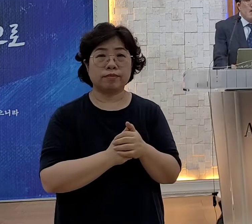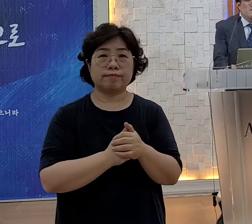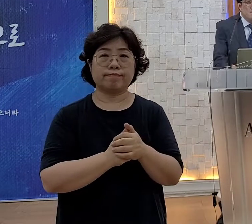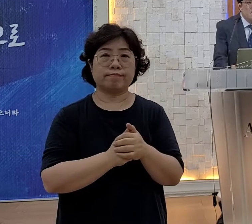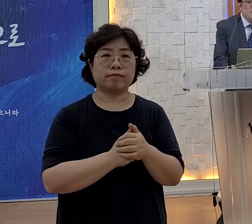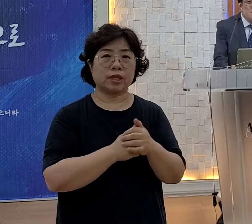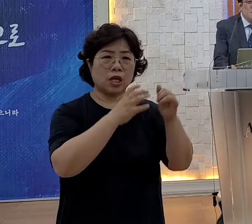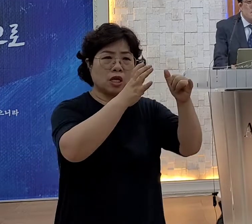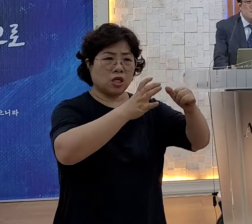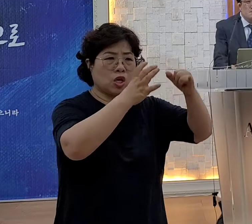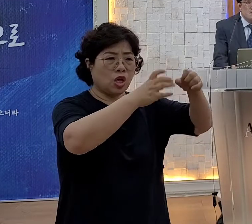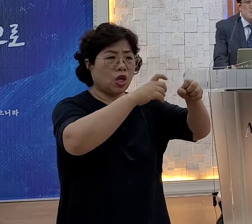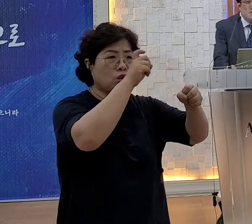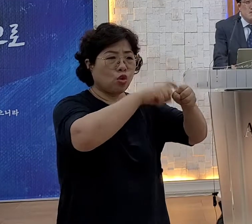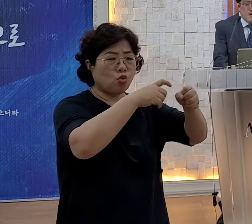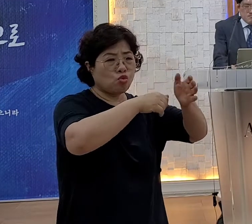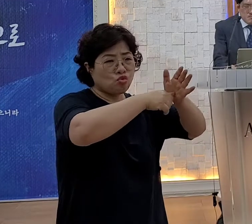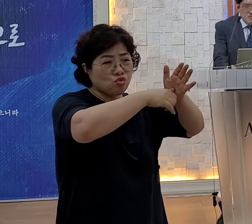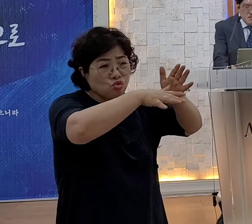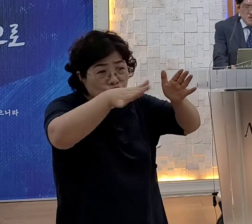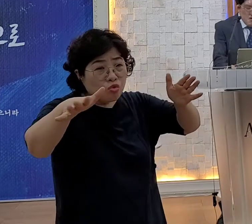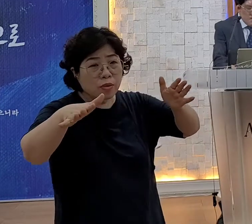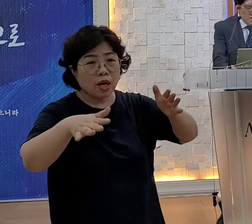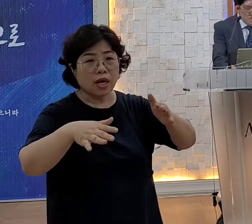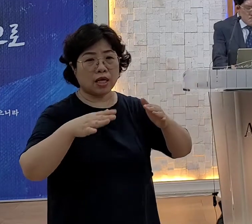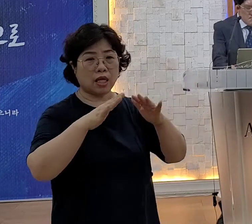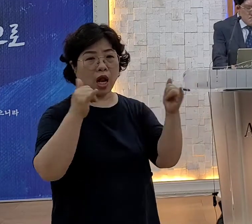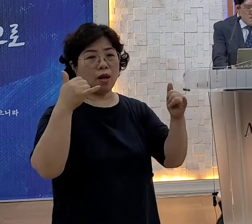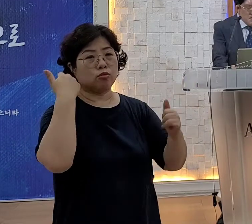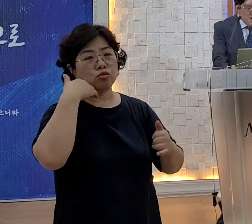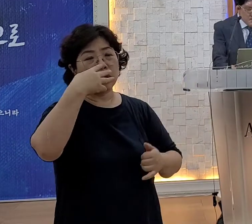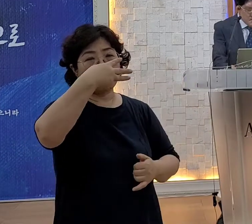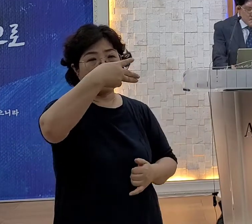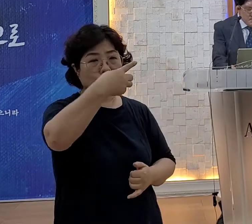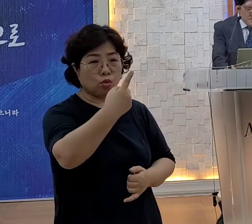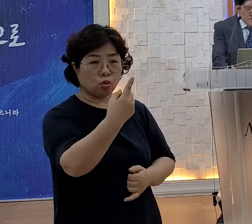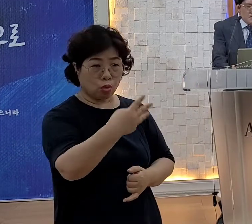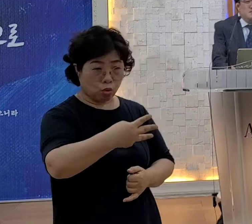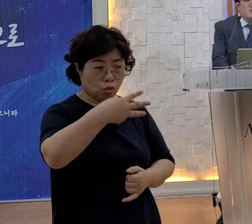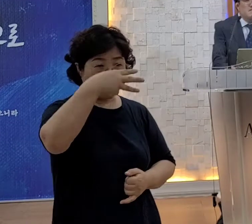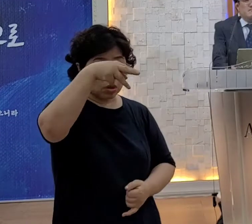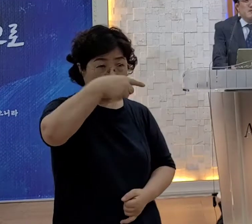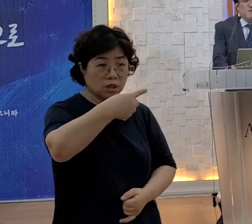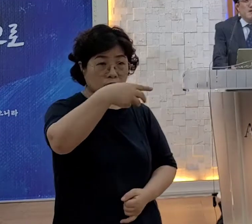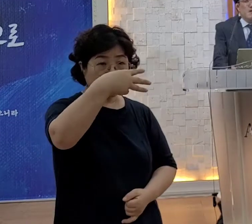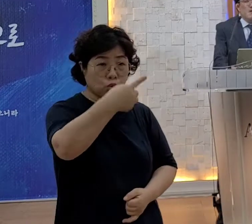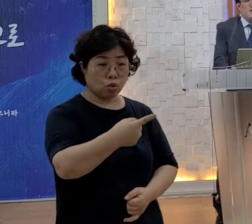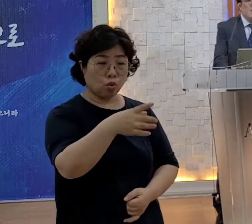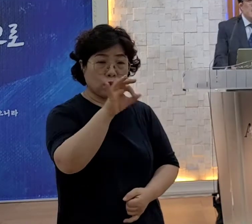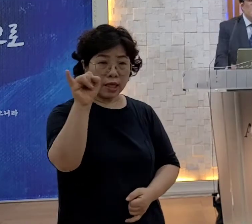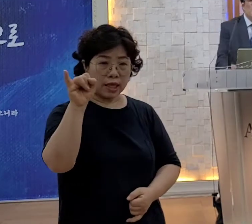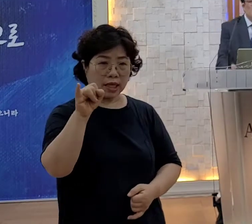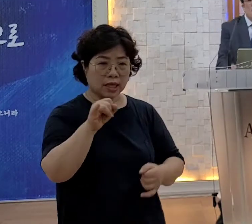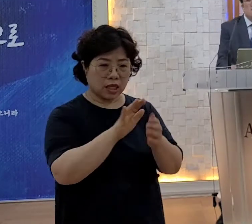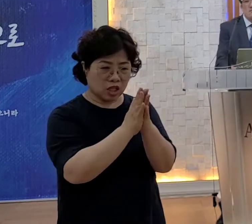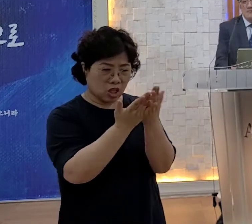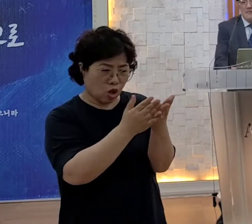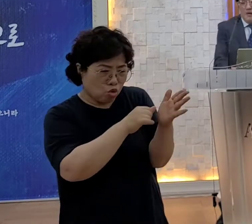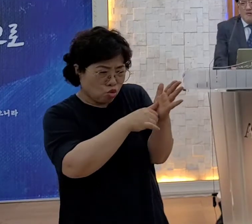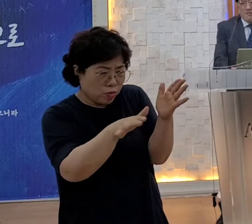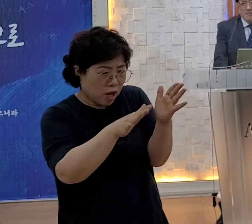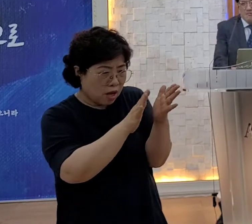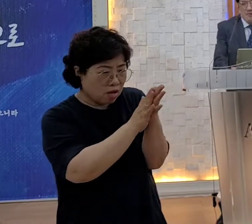없는 대문호이죠. 톨스토이라는 분을 아마 모르시는 분이 안 계실 것입니다. 전쟁과 평화라고 하는